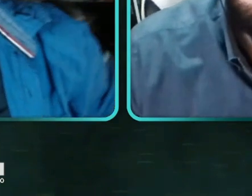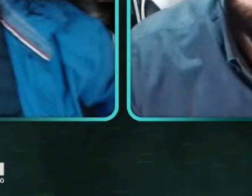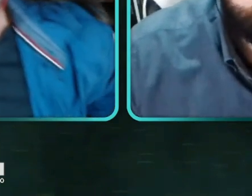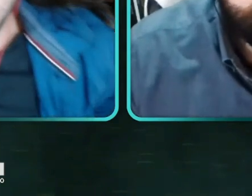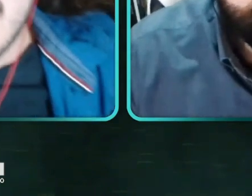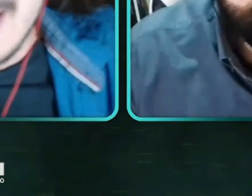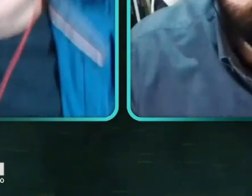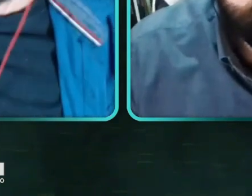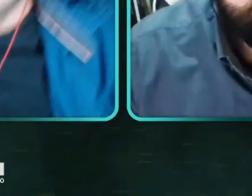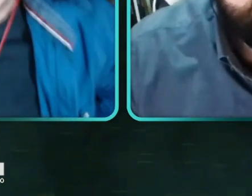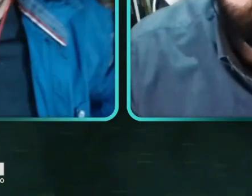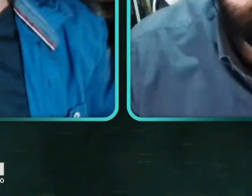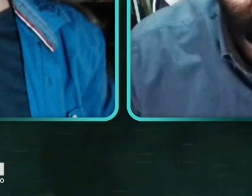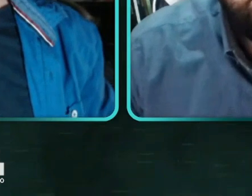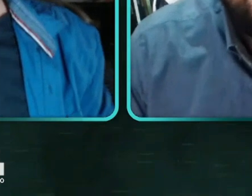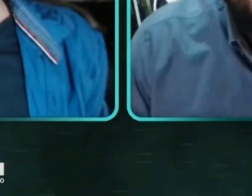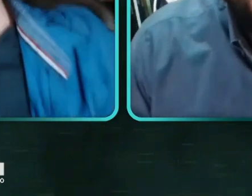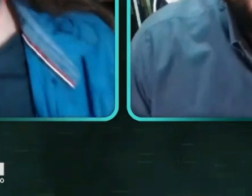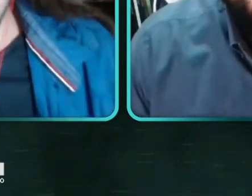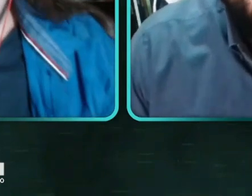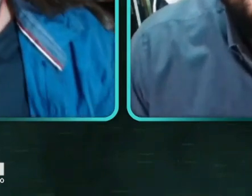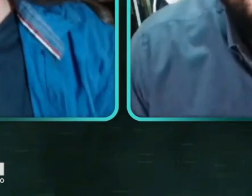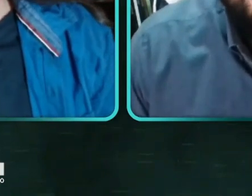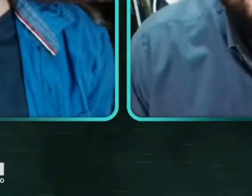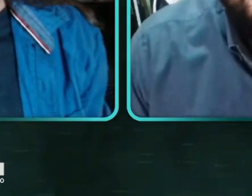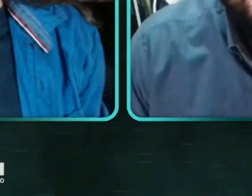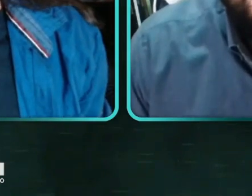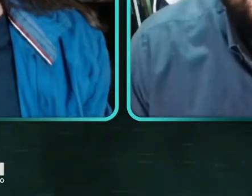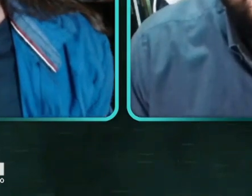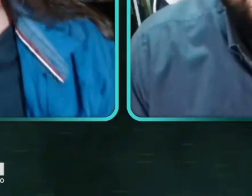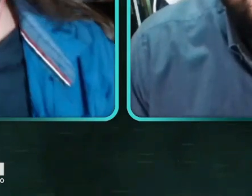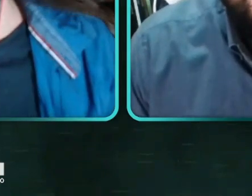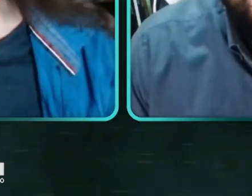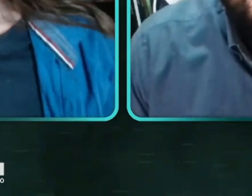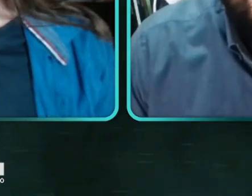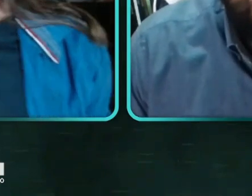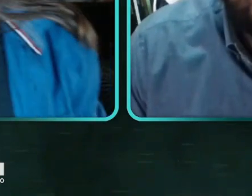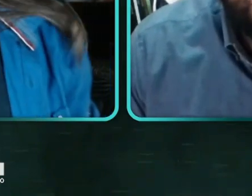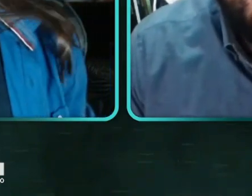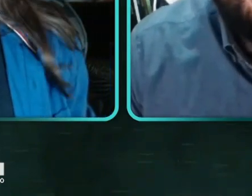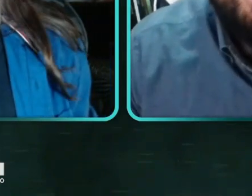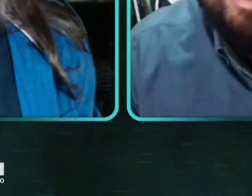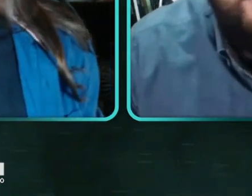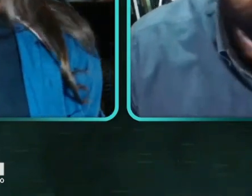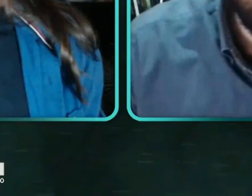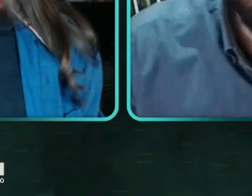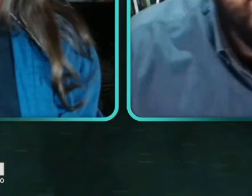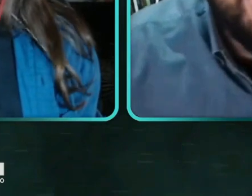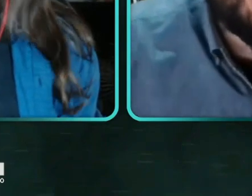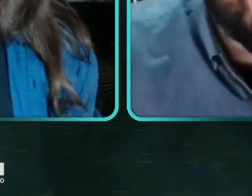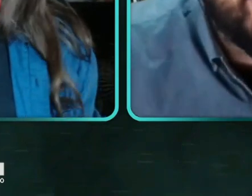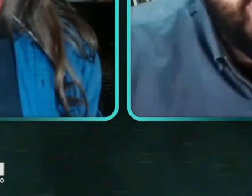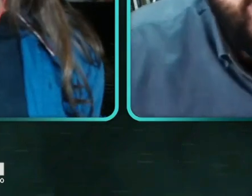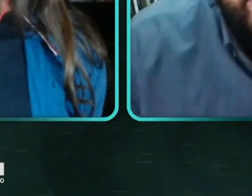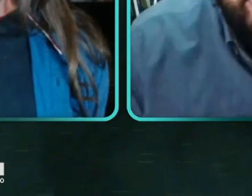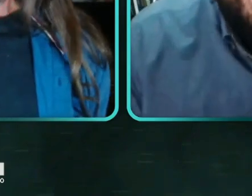bien bien tenía ya ganas siempre digo lo mismo y hay veces que no tengo ninguna ganas de venir Pero bueno no no tienes ningún tipo